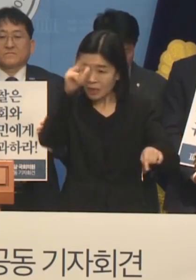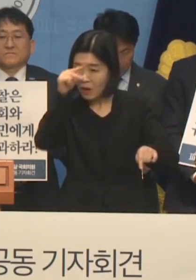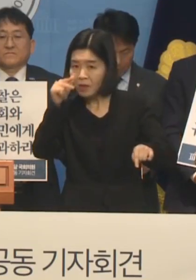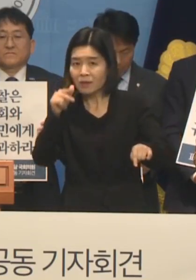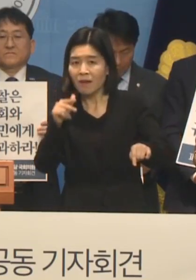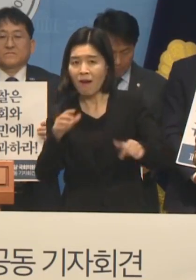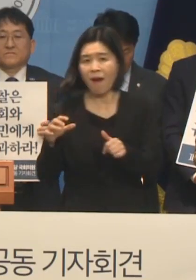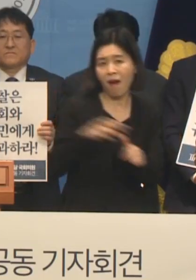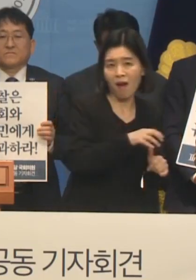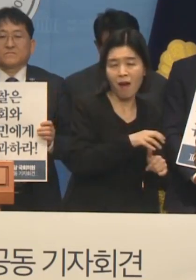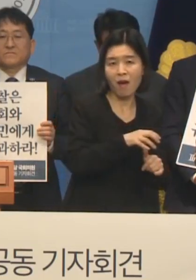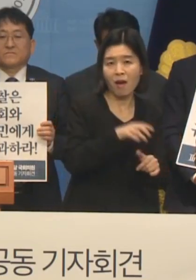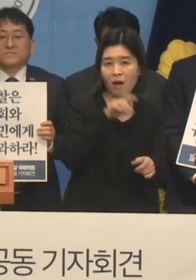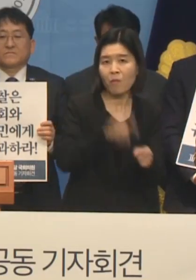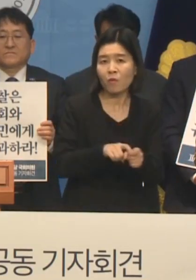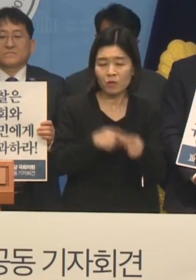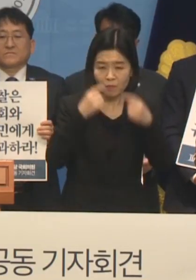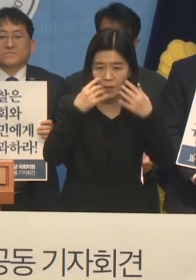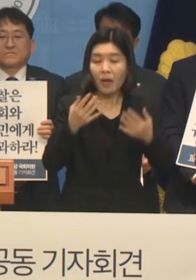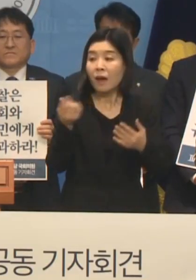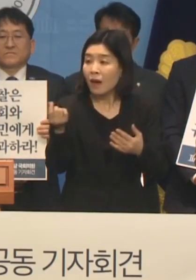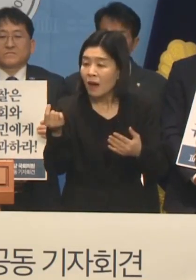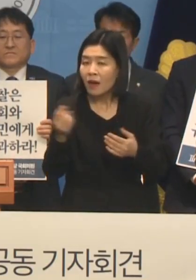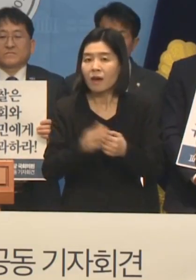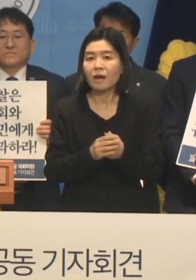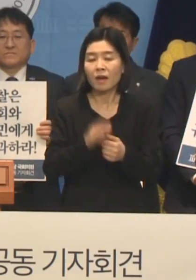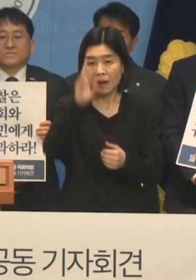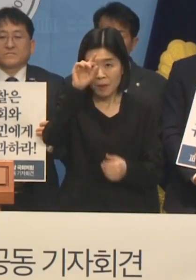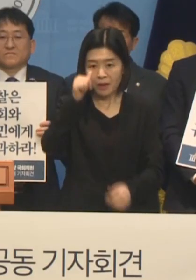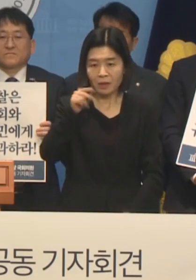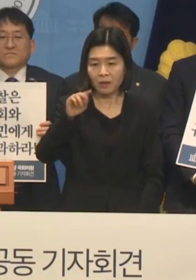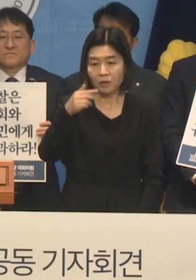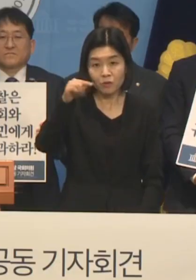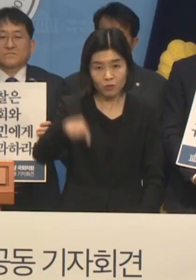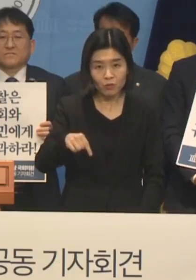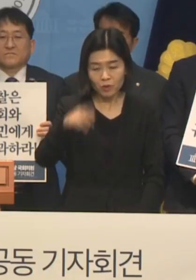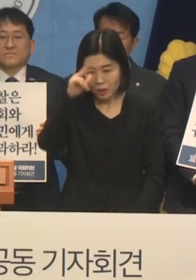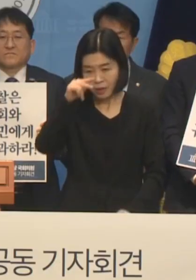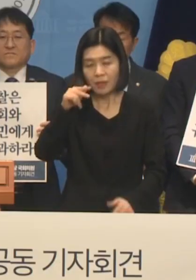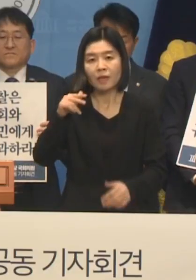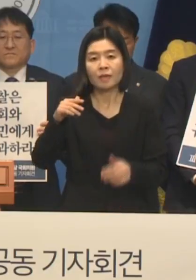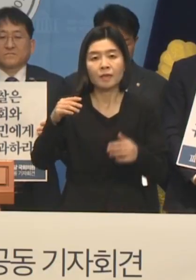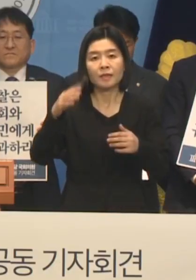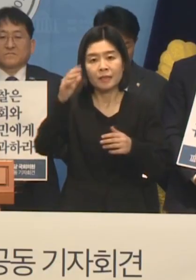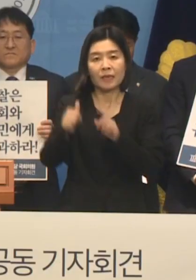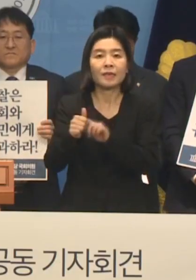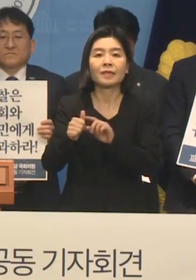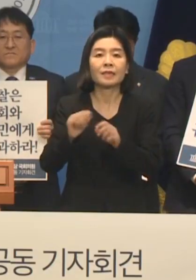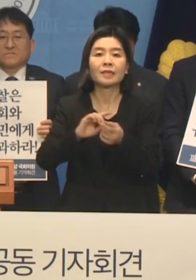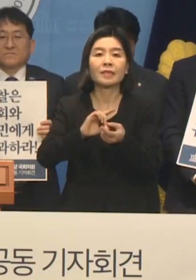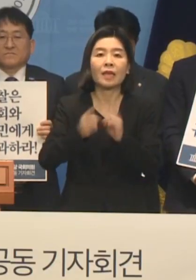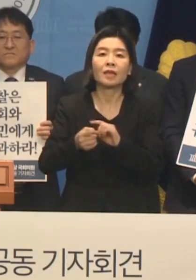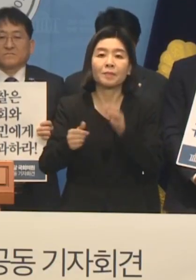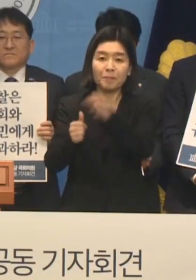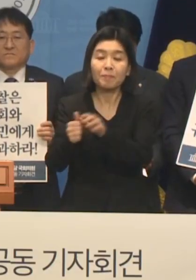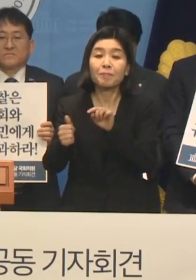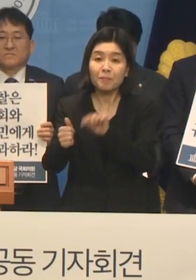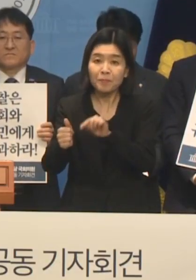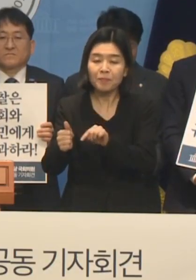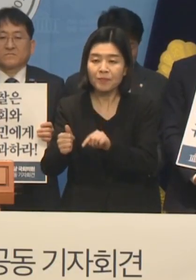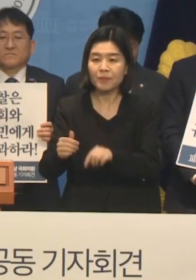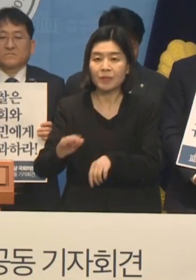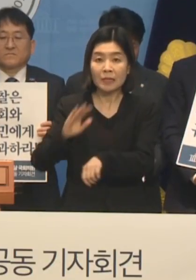것은 아니었습니까? 저는 박현수 경찰청장 직무대리를 비롯한 책임자들을 직권남용